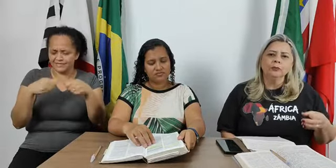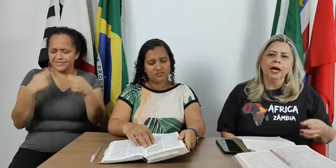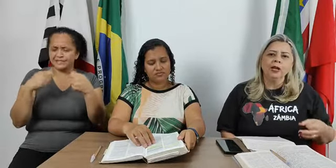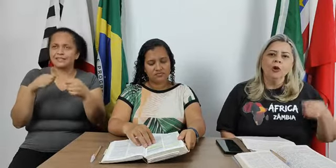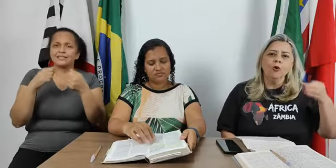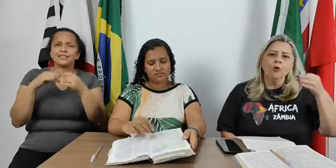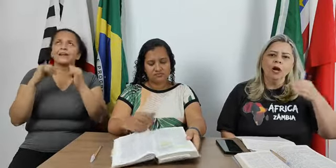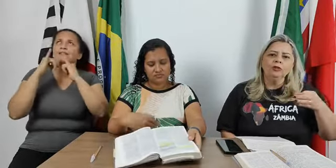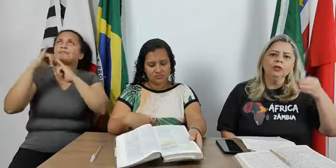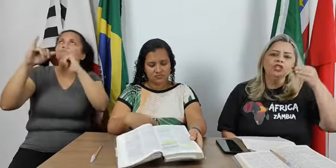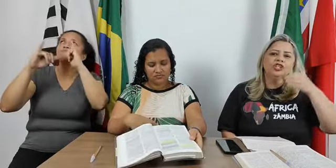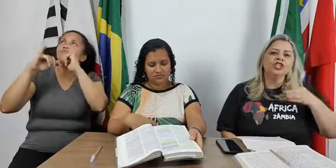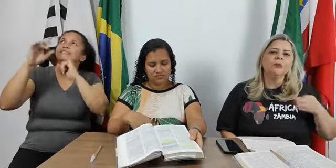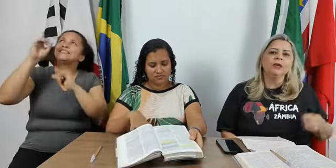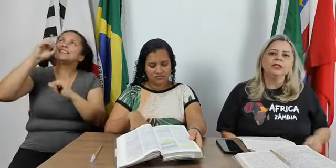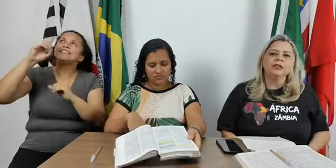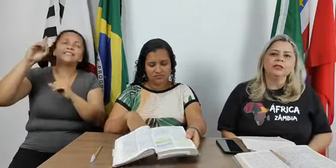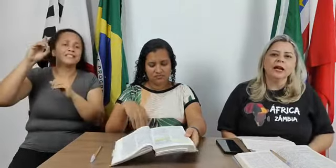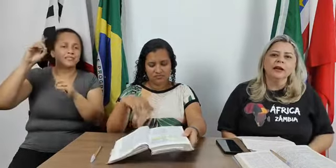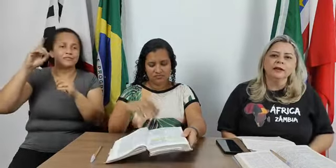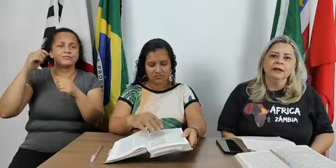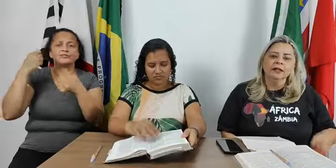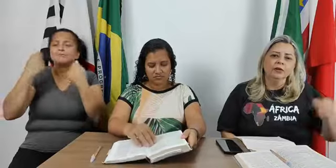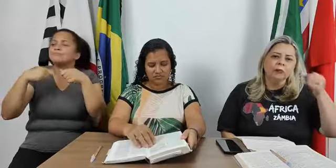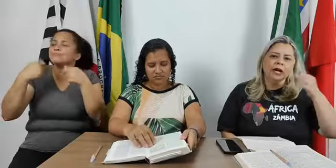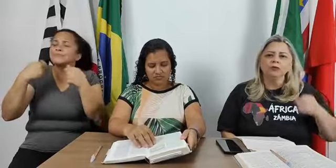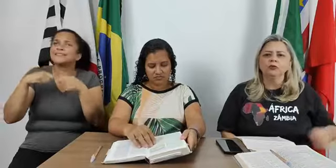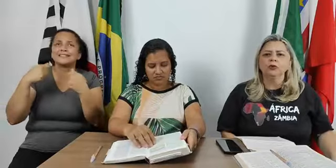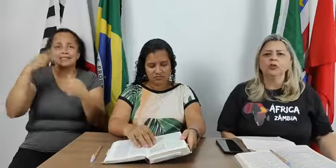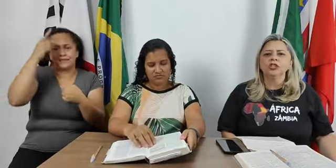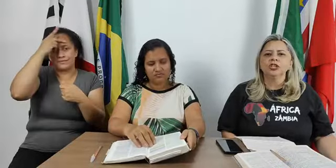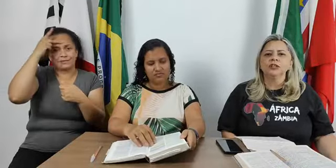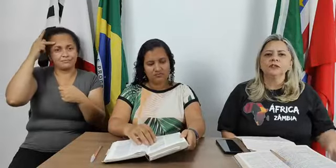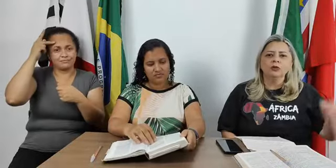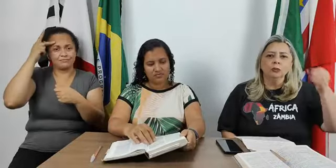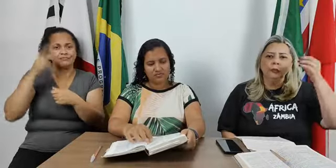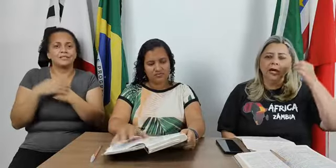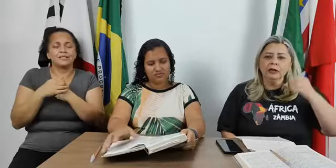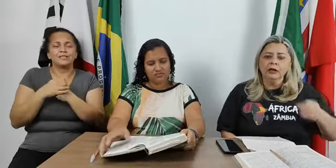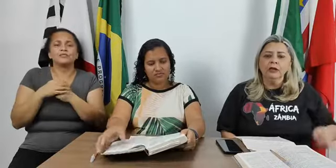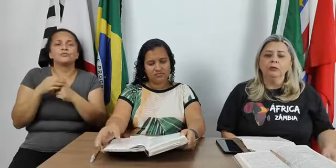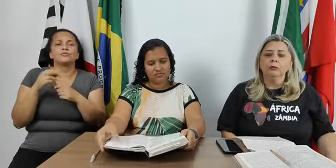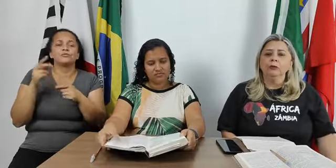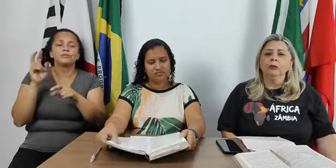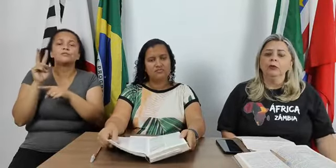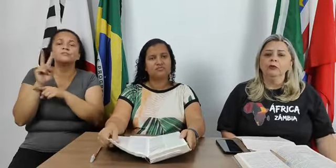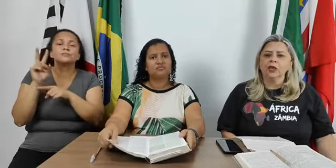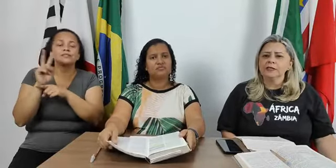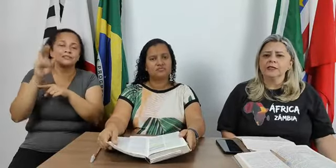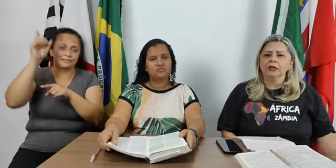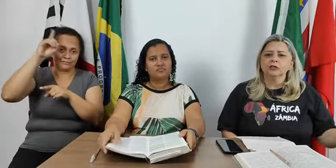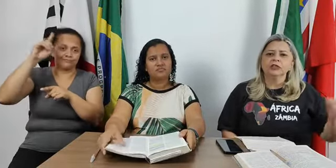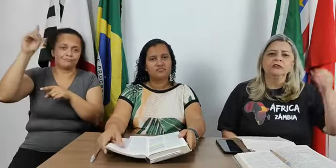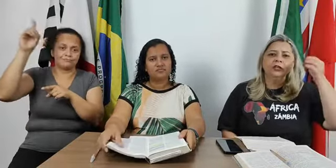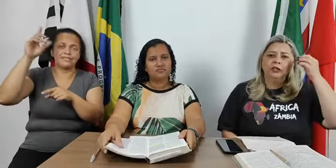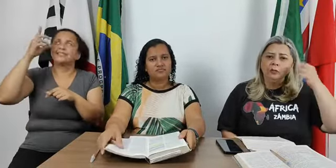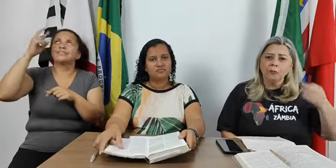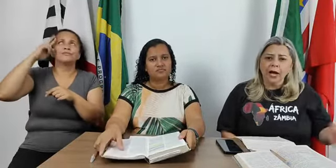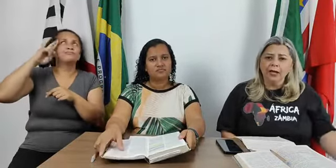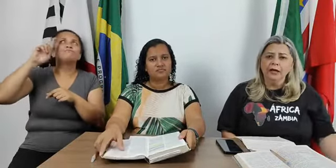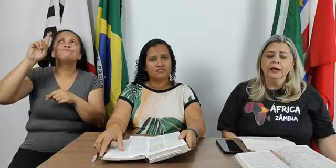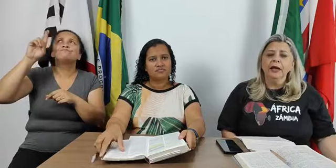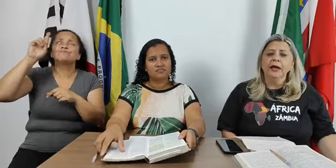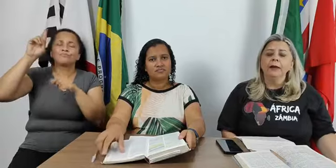falar para o Pai o quanto a gente ia precisar que o Pai nos protegesse, que o Pai provesse na nossa vida,